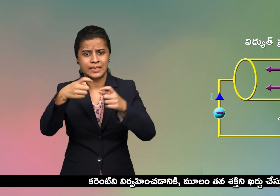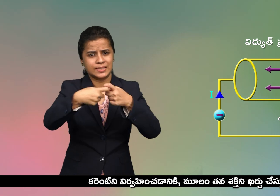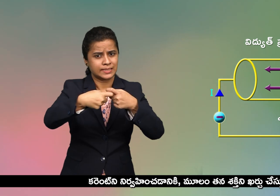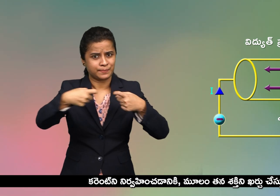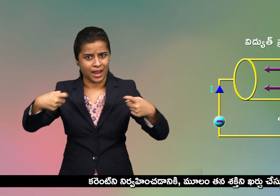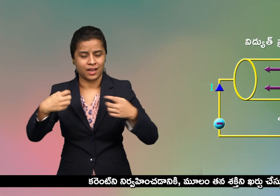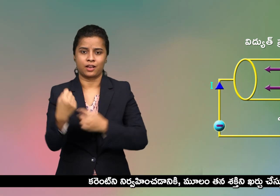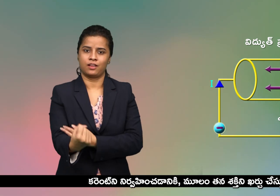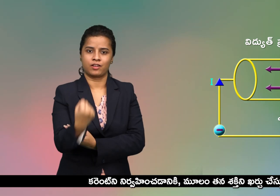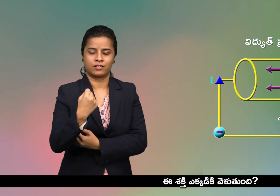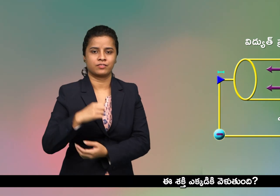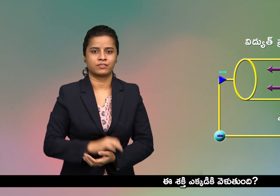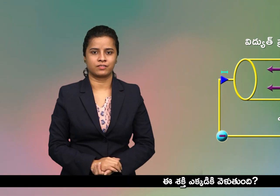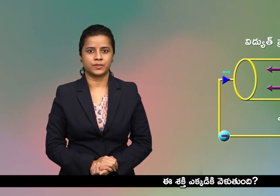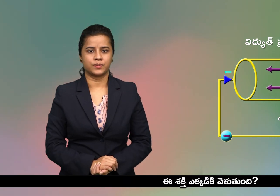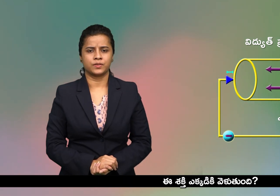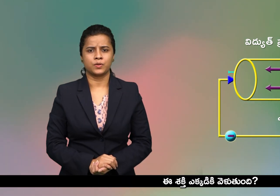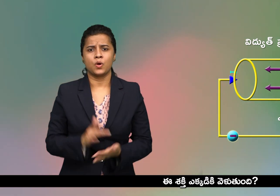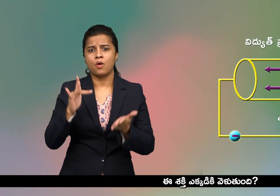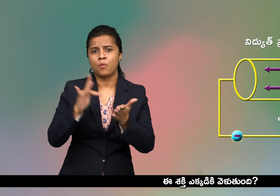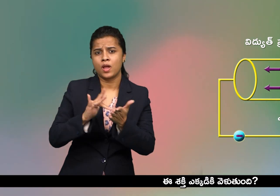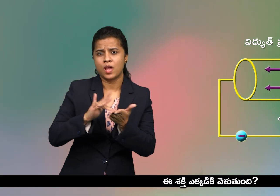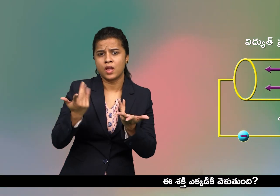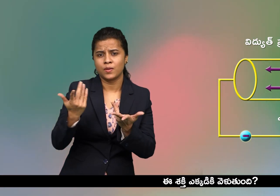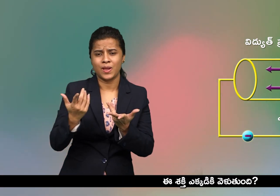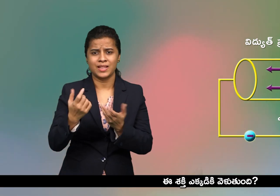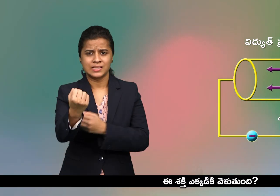చేస్తూనే ఉంటుంది. ఈ శక్తి ఎక్కడికి వెళుతుంది?